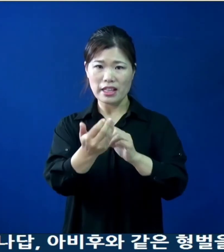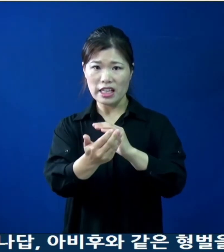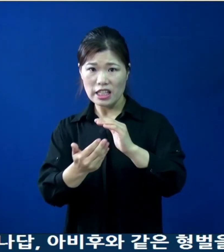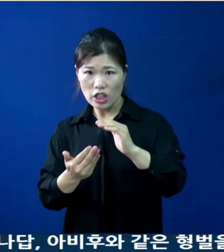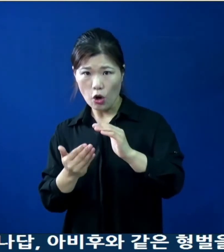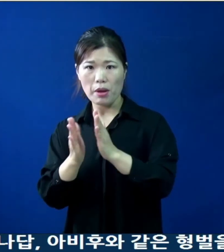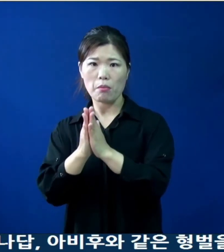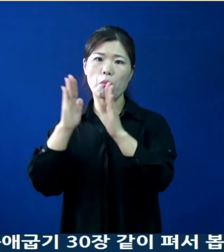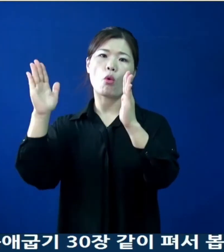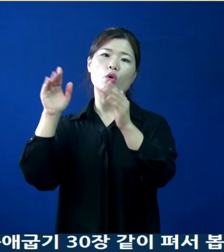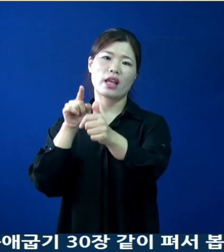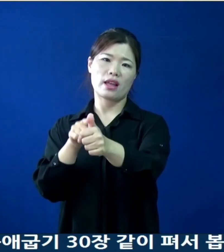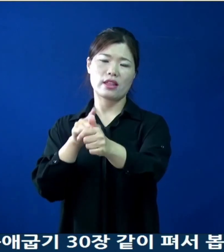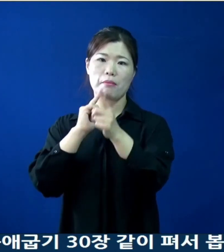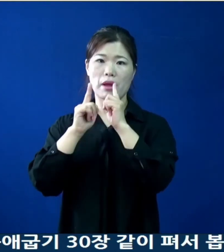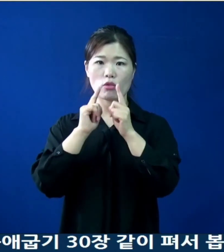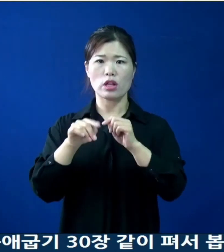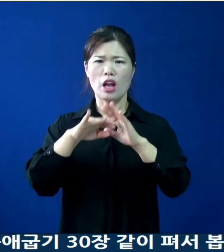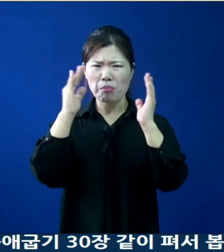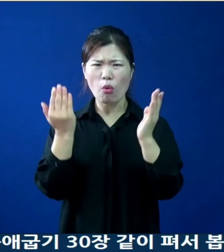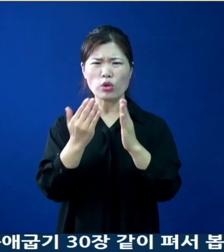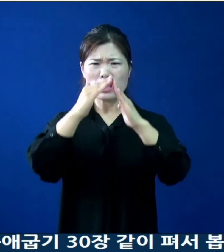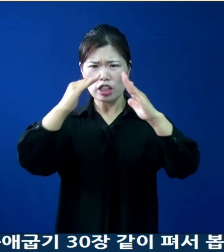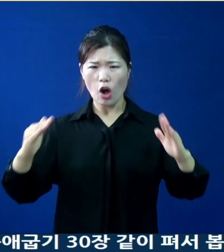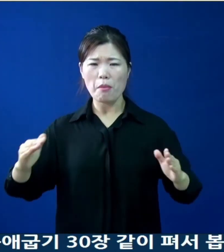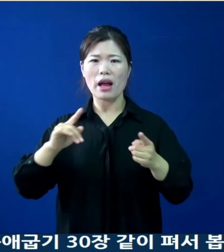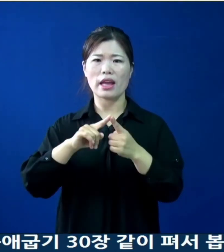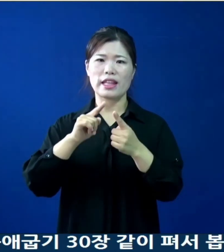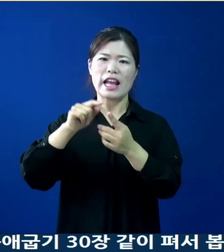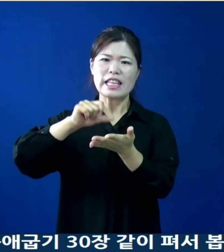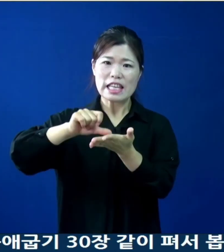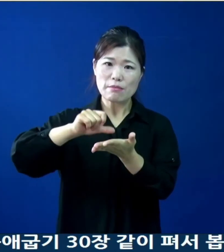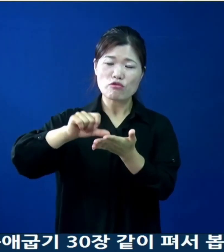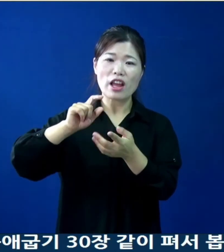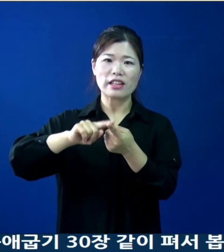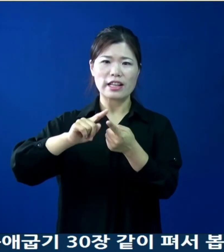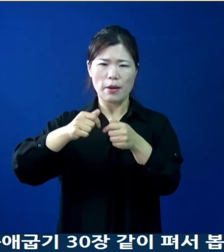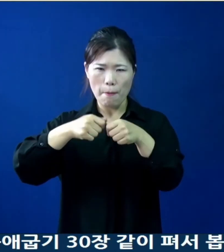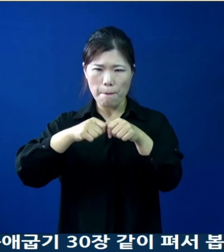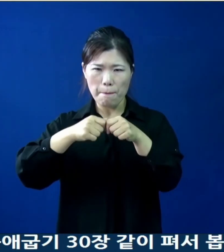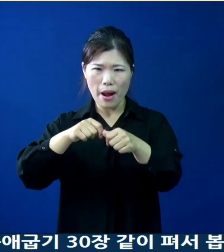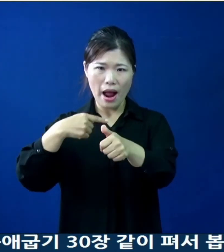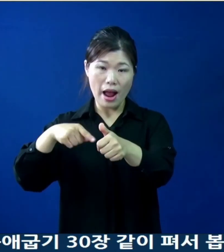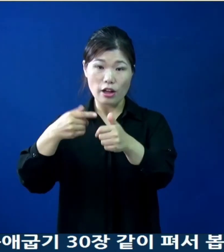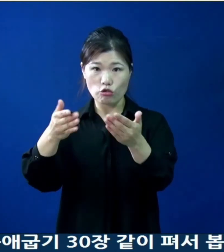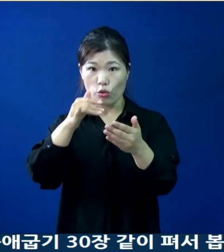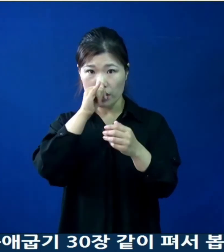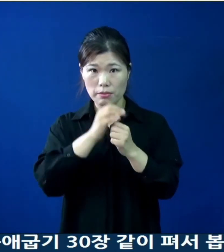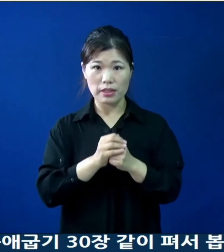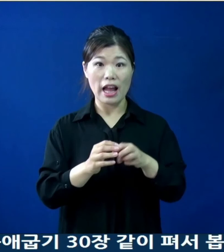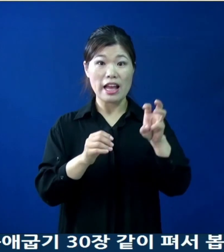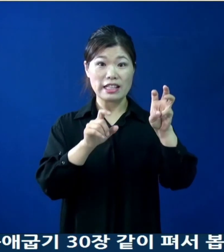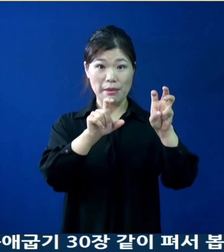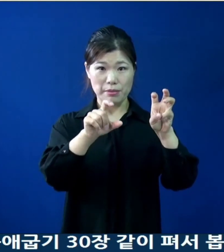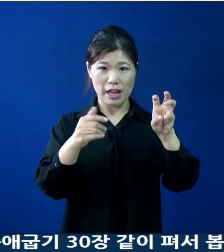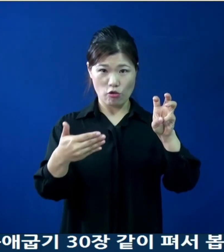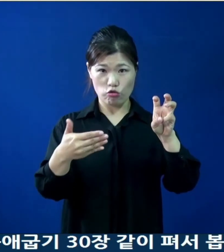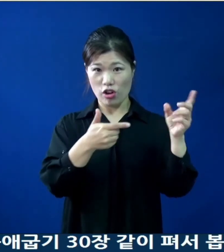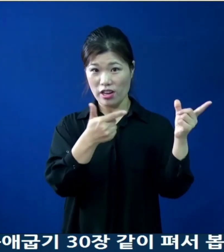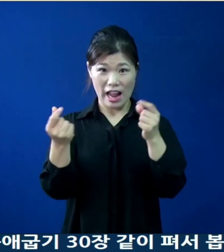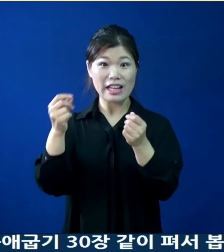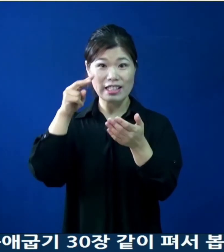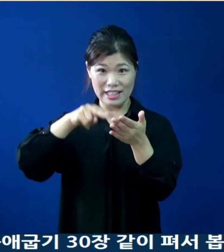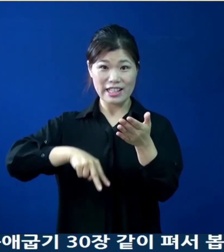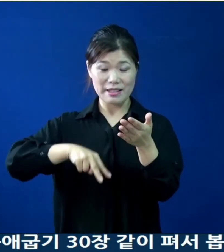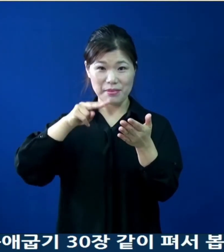모든 기물들, 이것에 대해서 상세하게 예언해 주는 장면이었죠. 9절 한번 같이 읽어봤으면